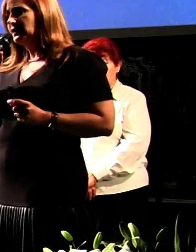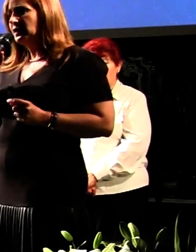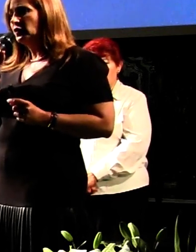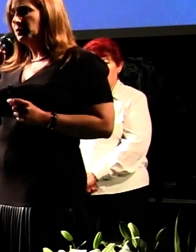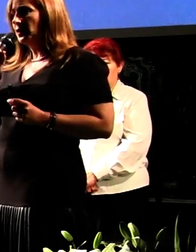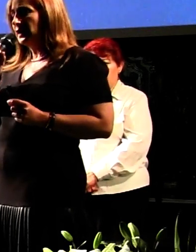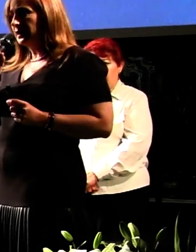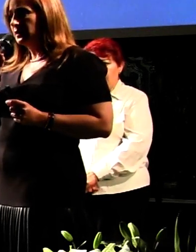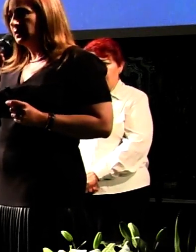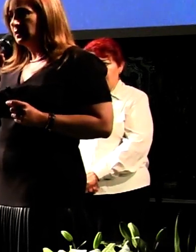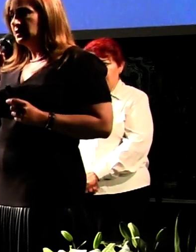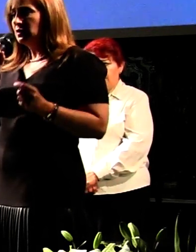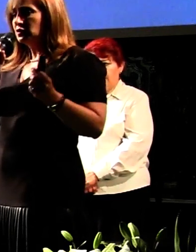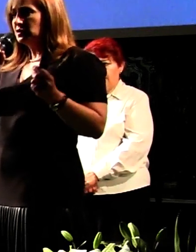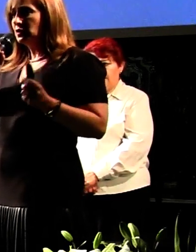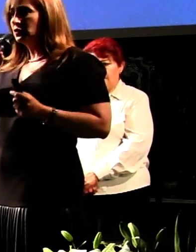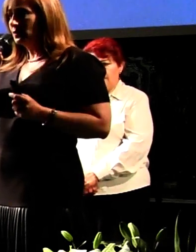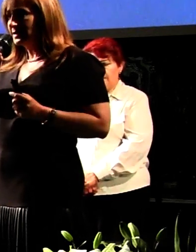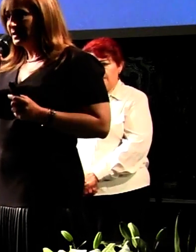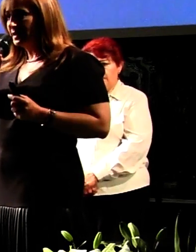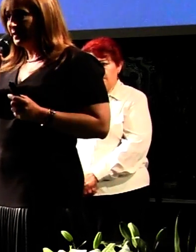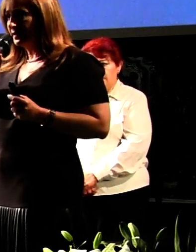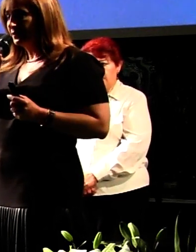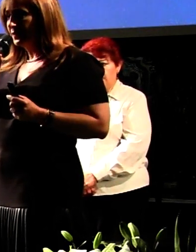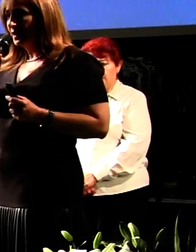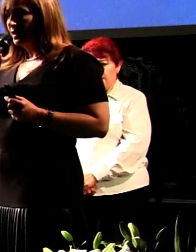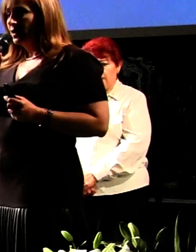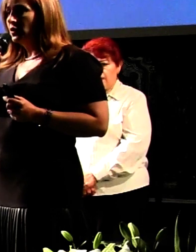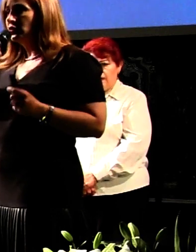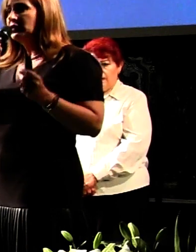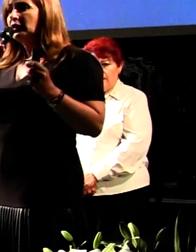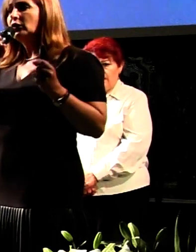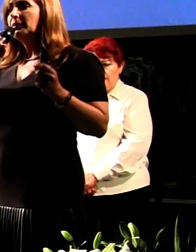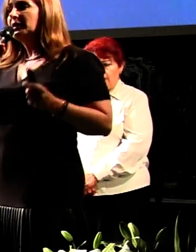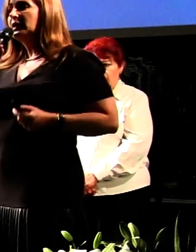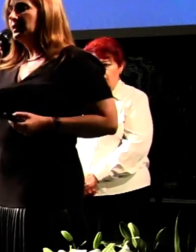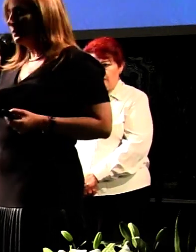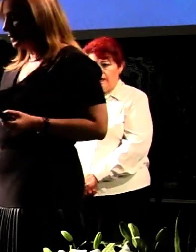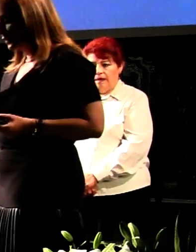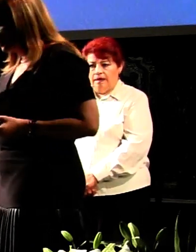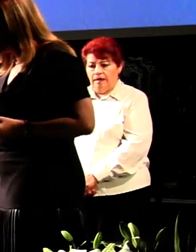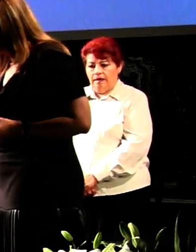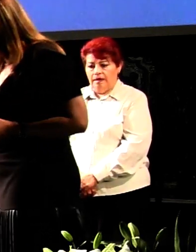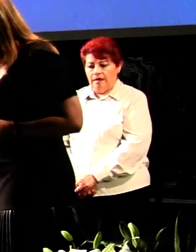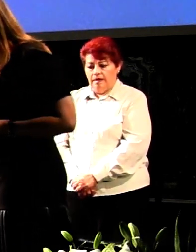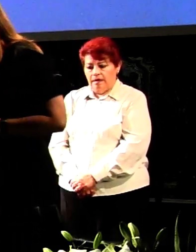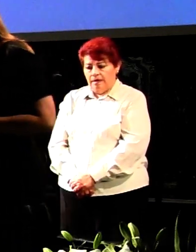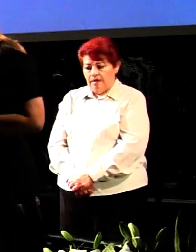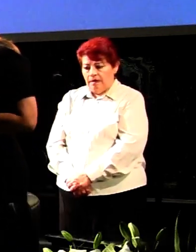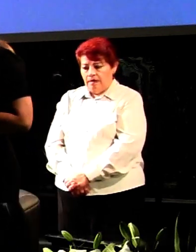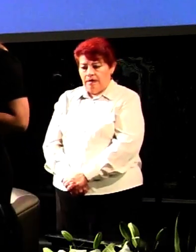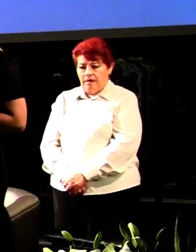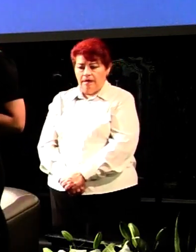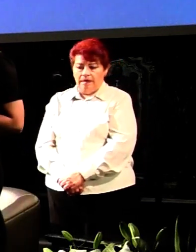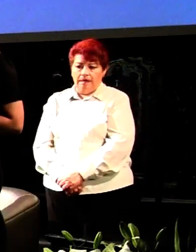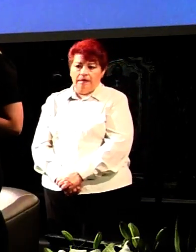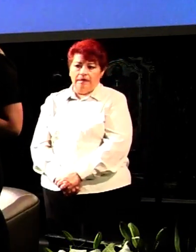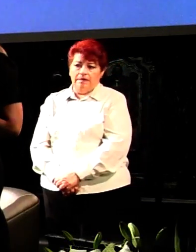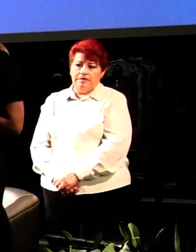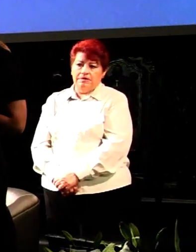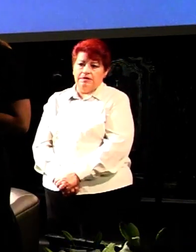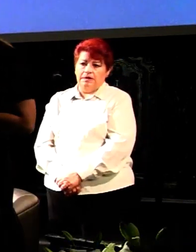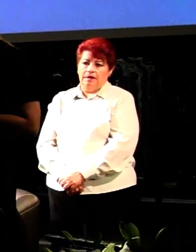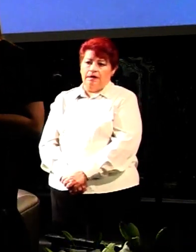¿los testigos por qué? Si los testigos no hacen nada. Los testigos aprenden a vivir en un clima de tensión,